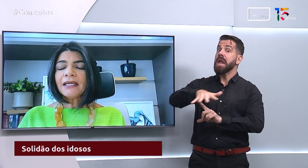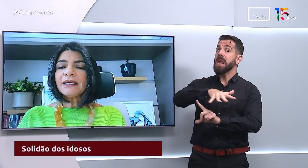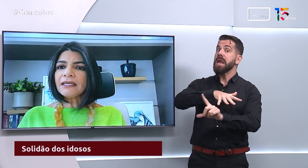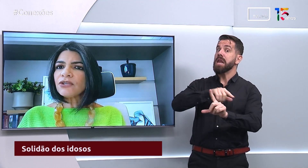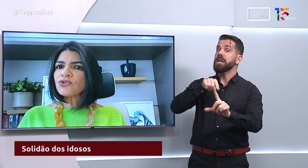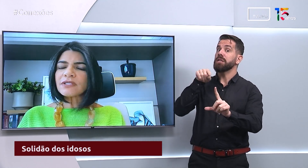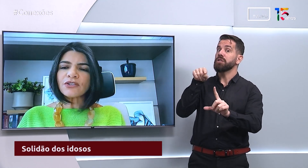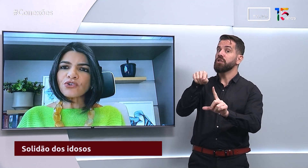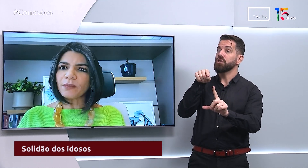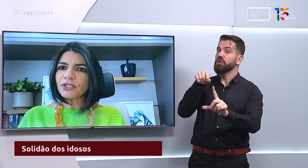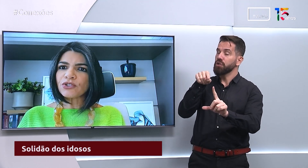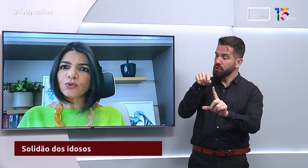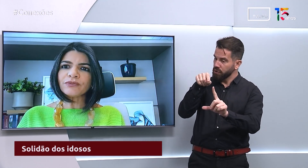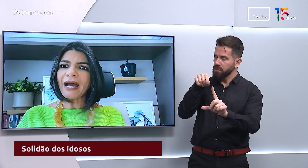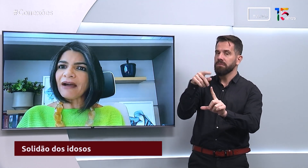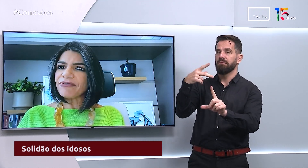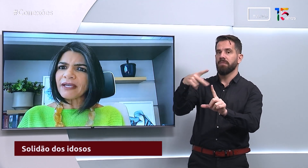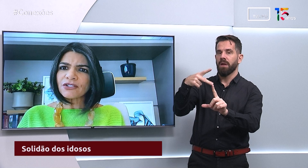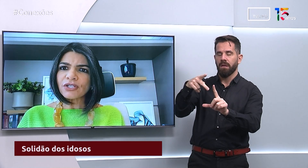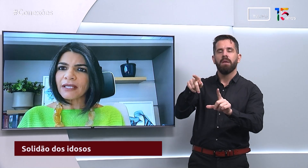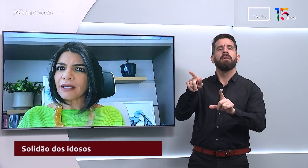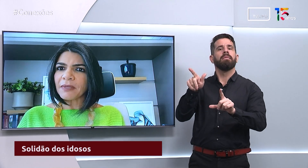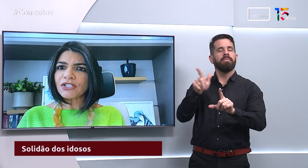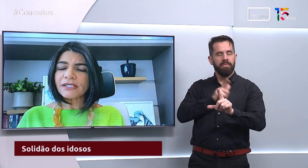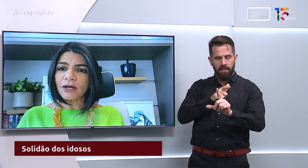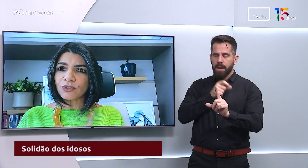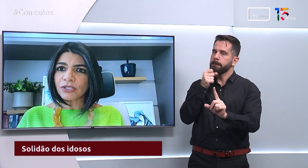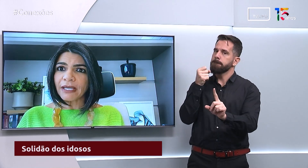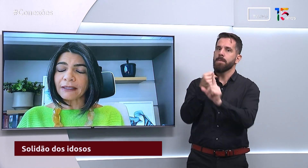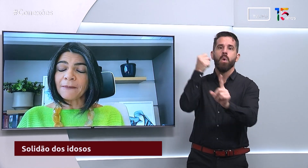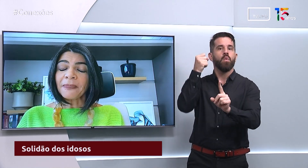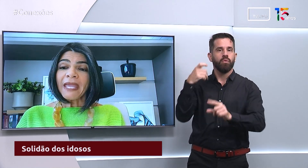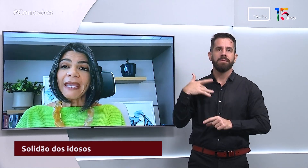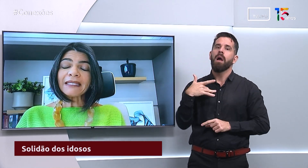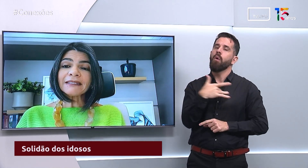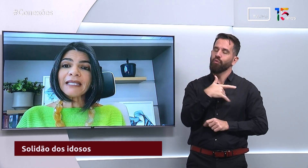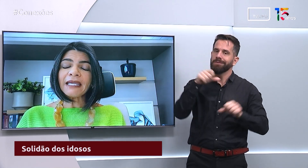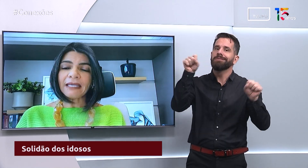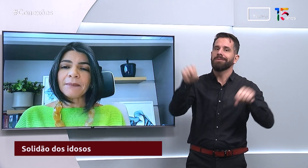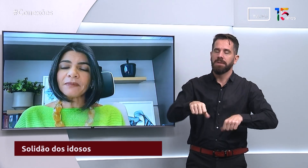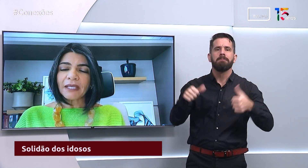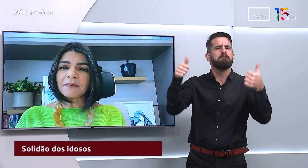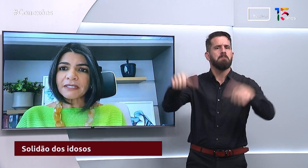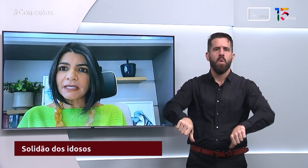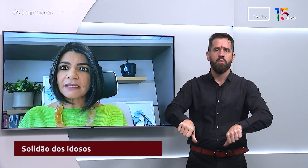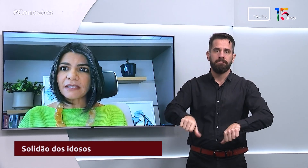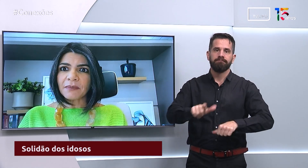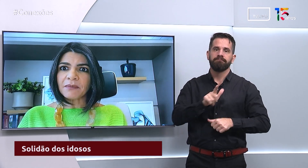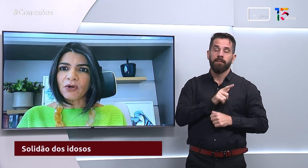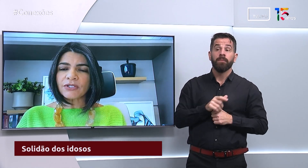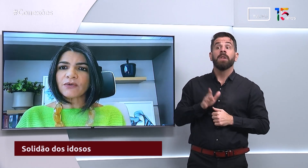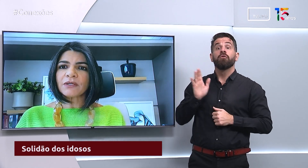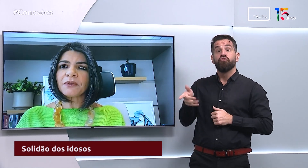domiciliar, e isso, sem sombra de dúvida, afeta diretamente a saúde dela. Ela tem pesquisas também mostram que